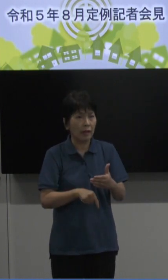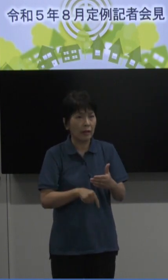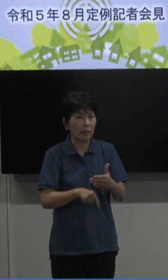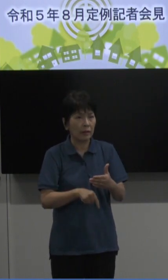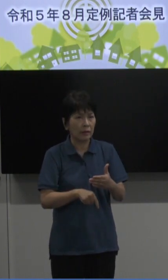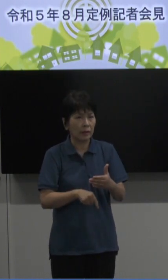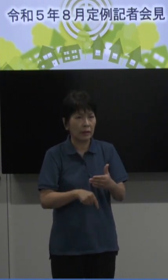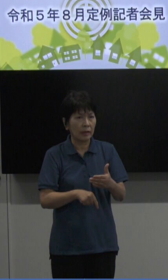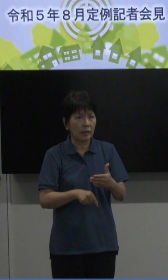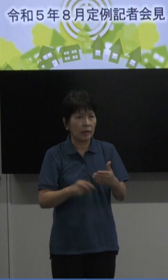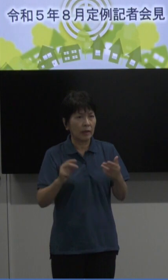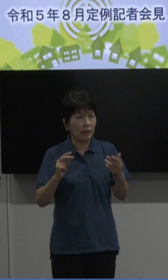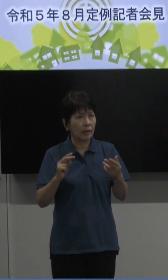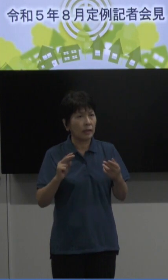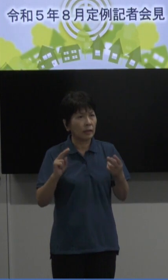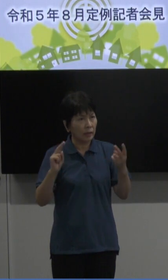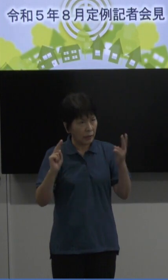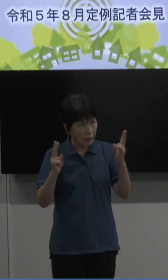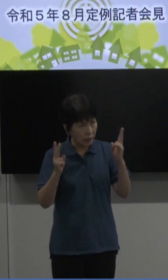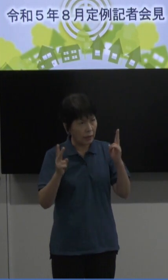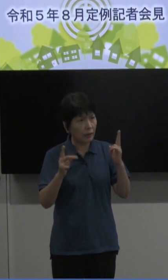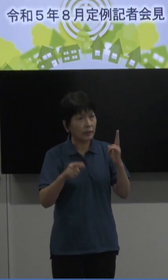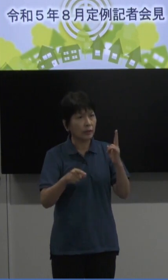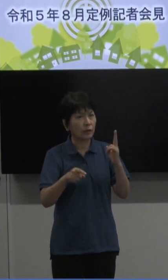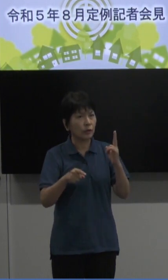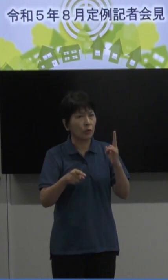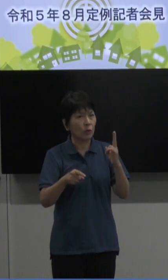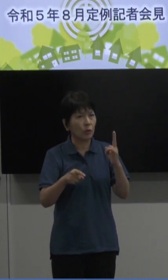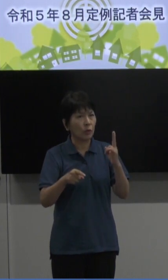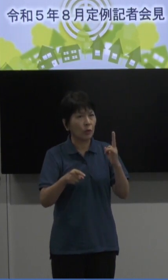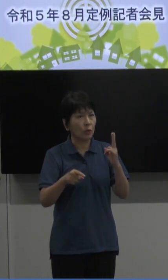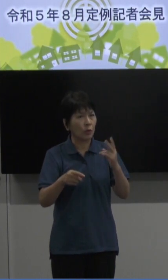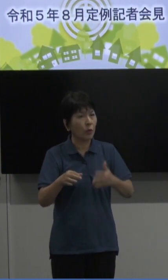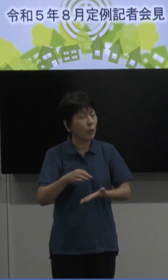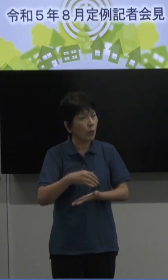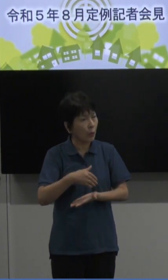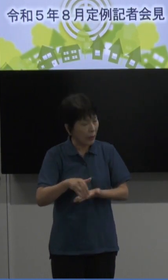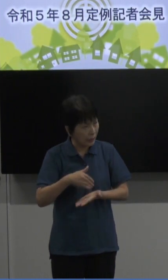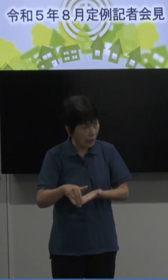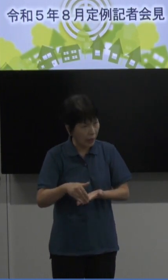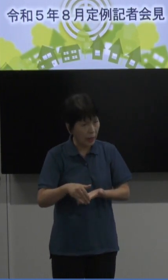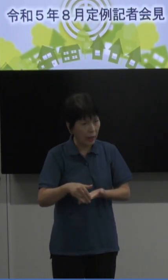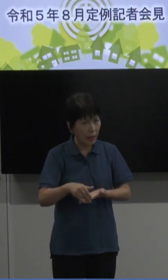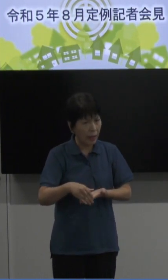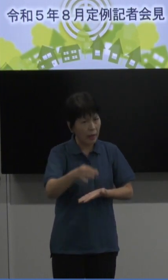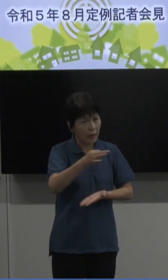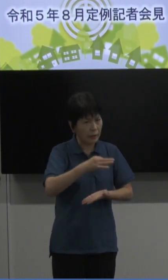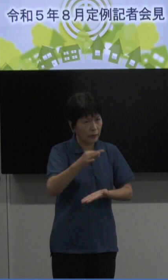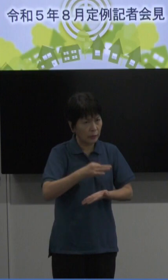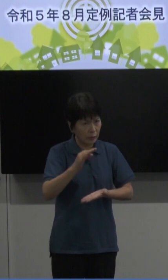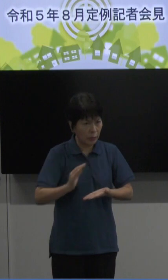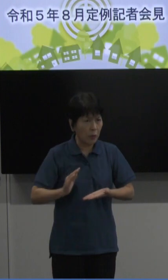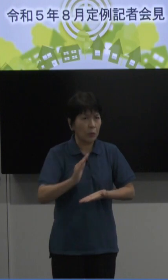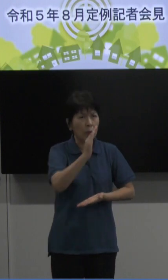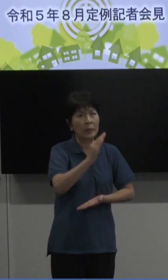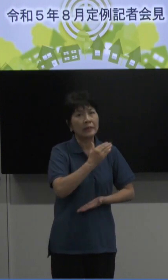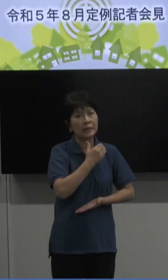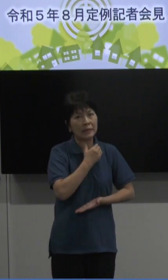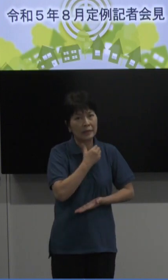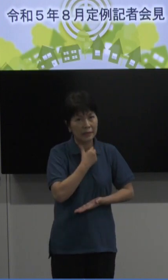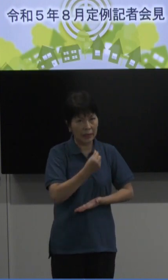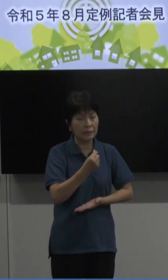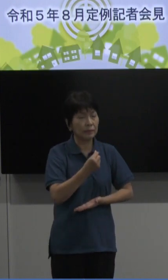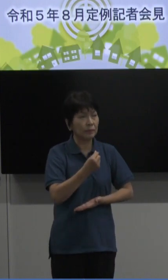でも企業会計、企業でございますので、としてはですね、収益を伸ばしていただきたい。です